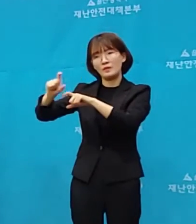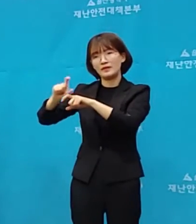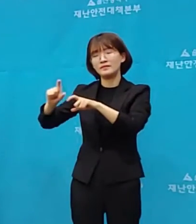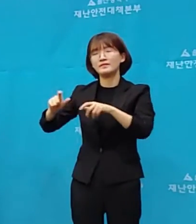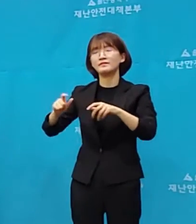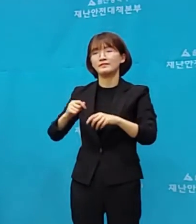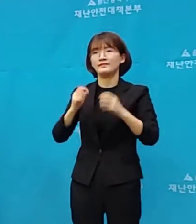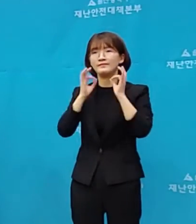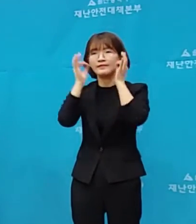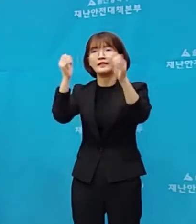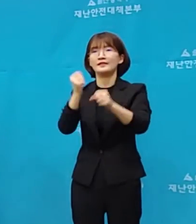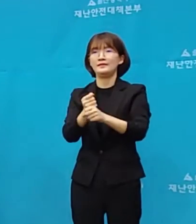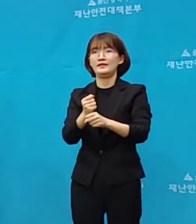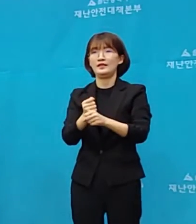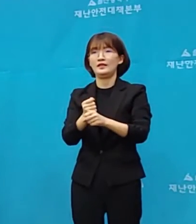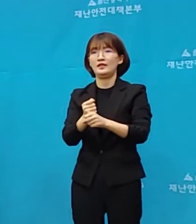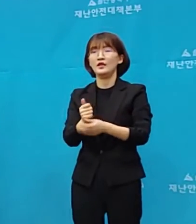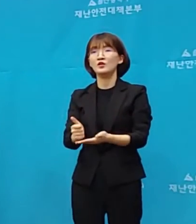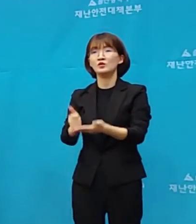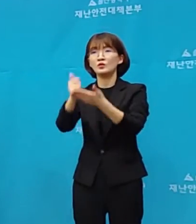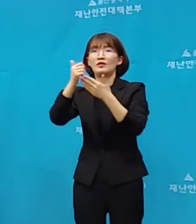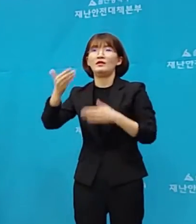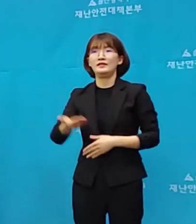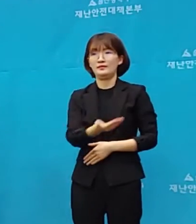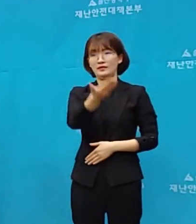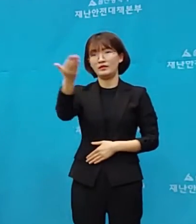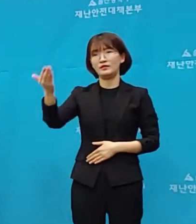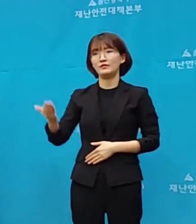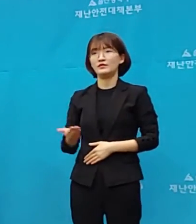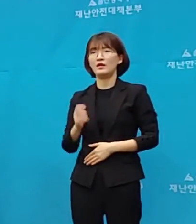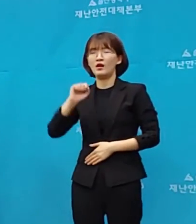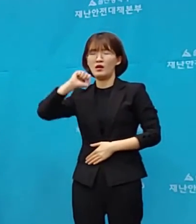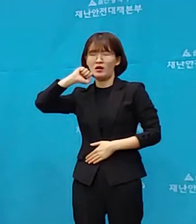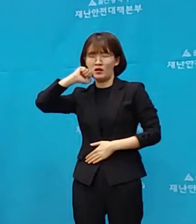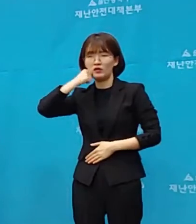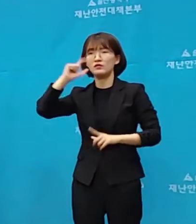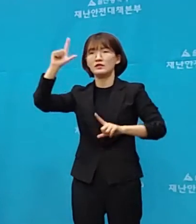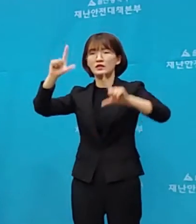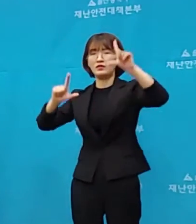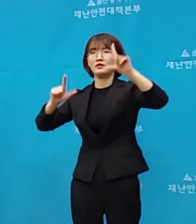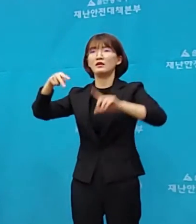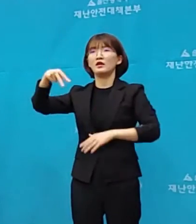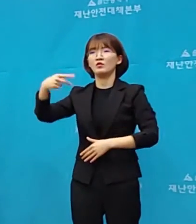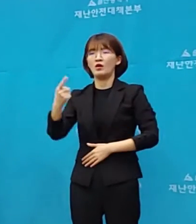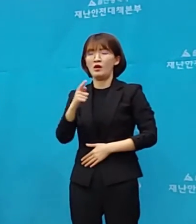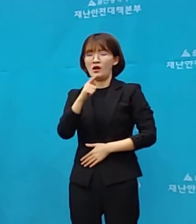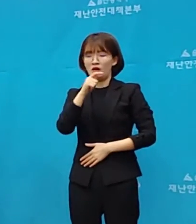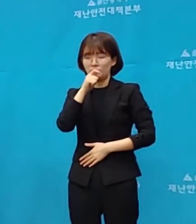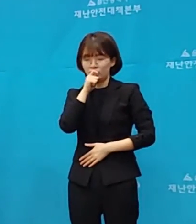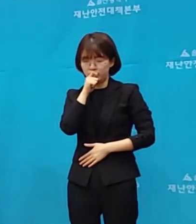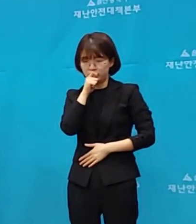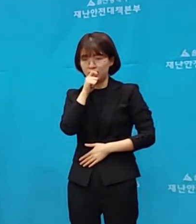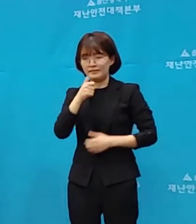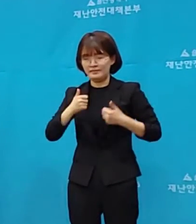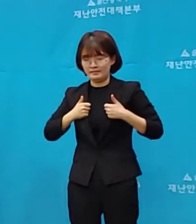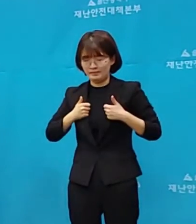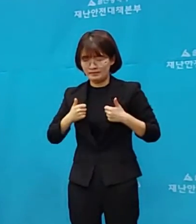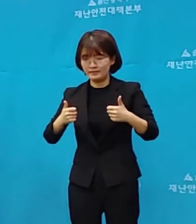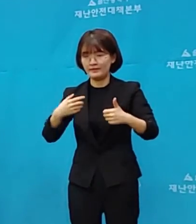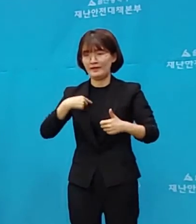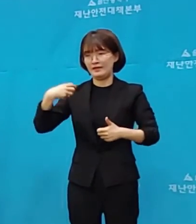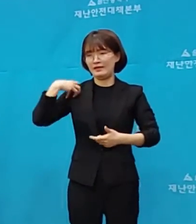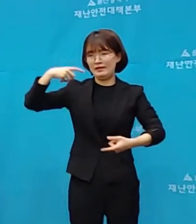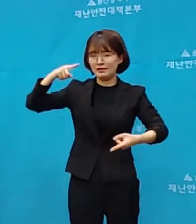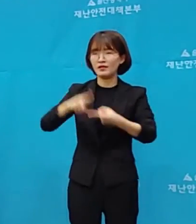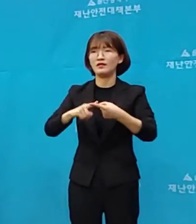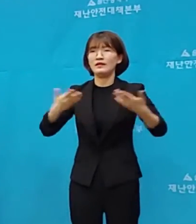고민하겠습니다. 존경하는 시민 여러분, 어려운 상황 속에서도 묵묵히 맡은 바 소임을